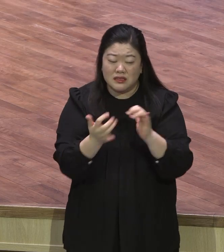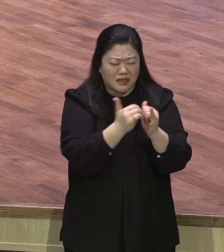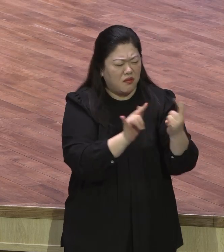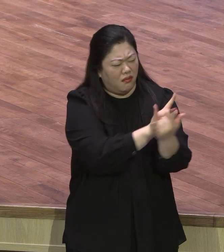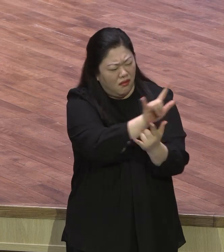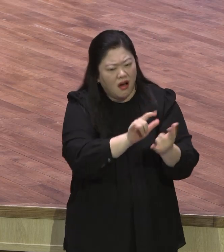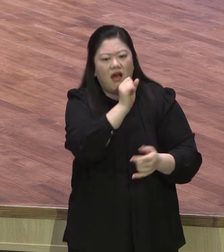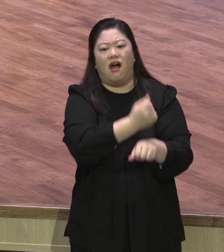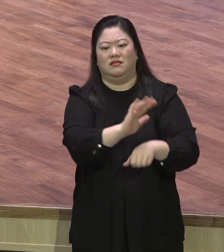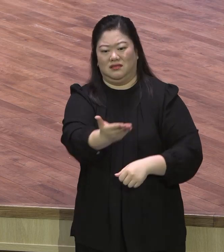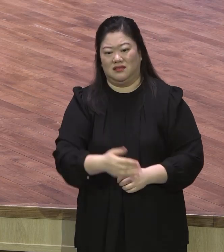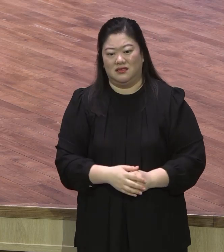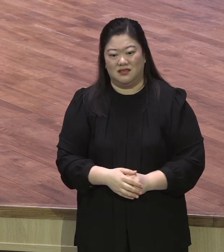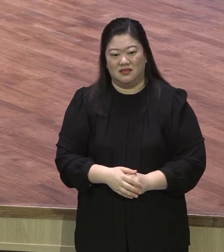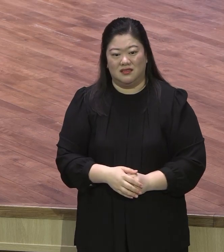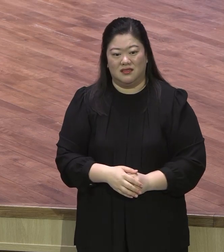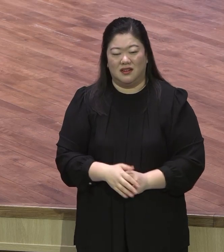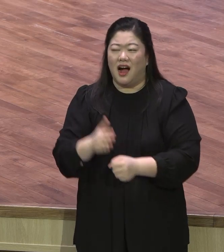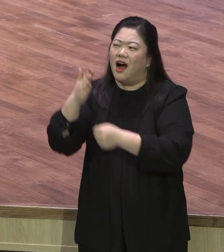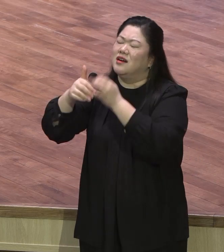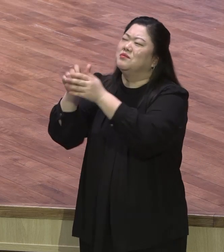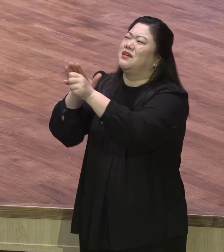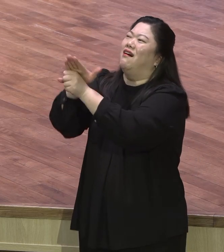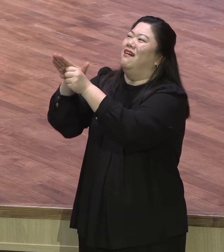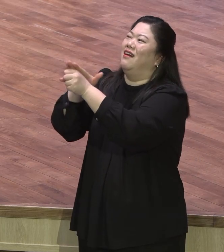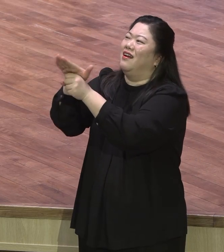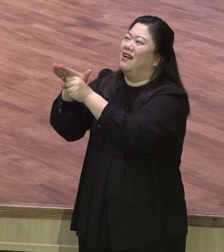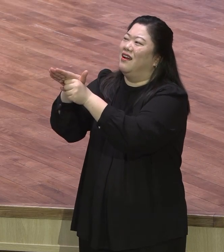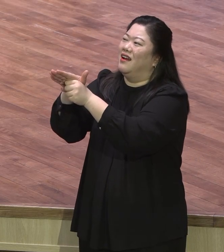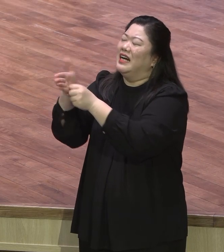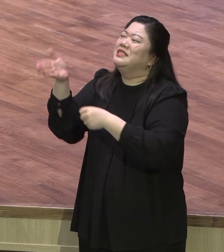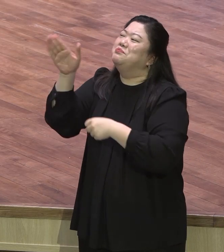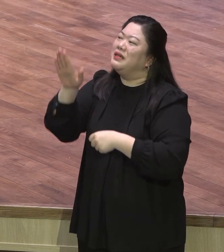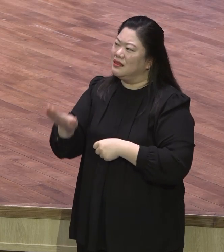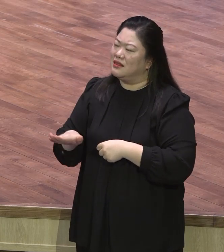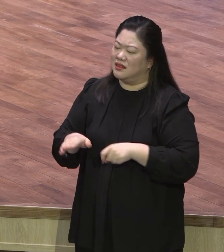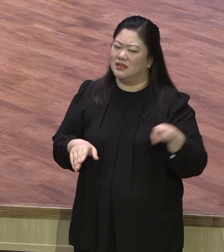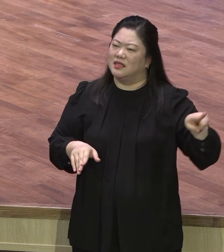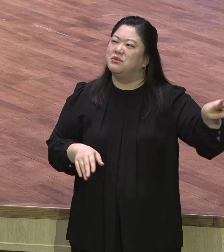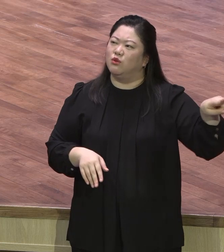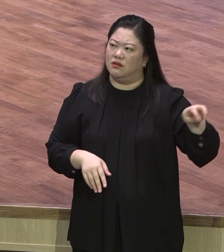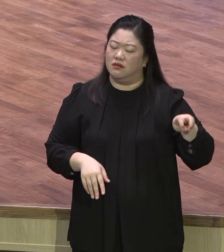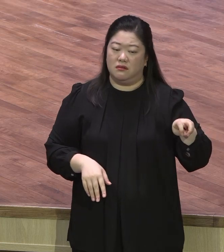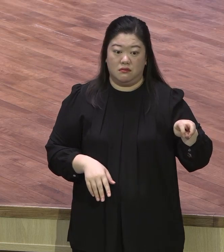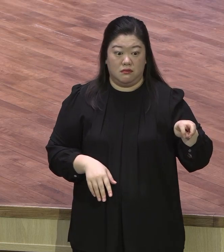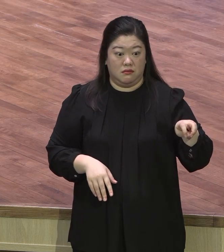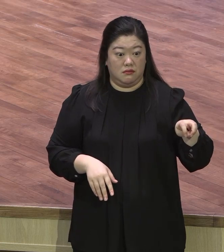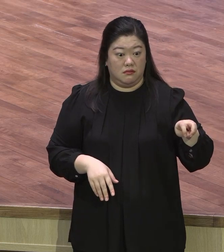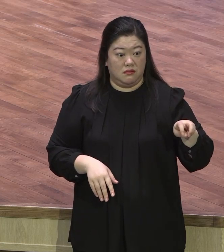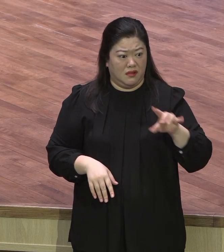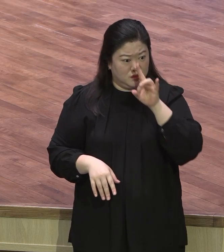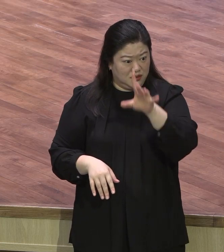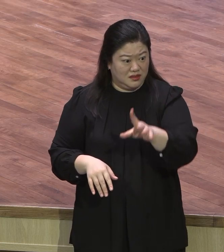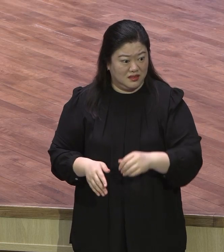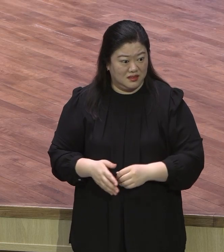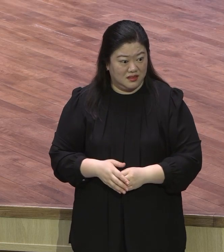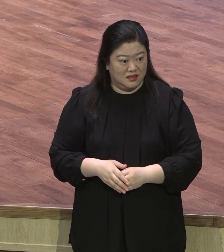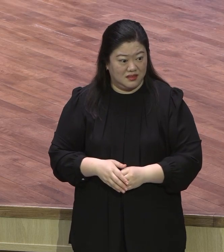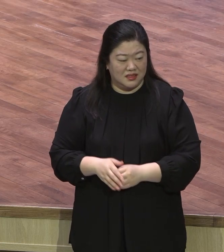내가 하나님을 사랑합니다. 나를 구원하신 예수의 것들로 사랑합니다. 알러브유가 돼야 돼요.